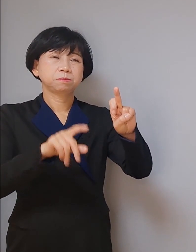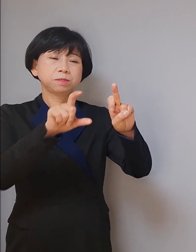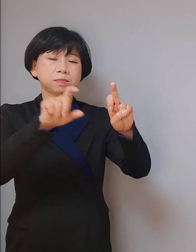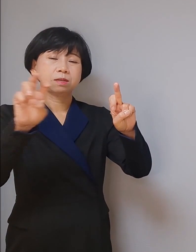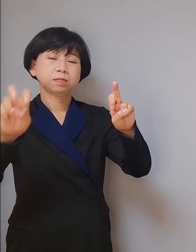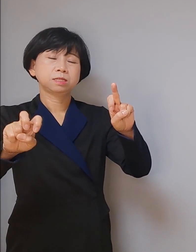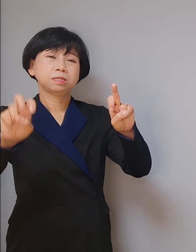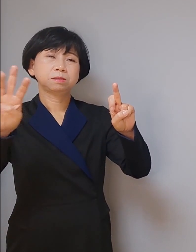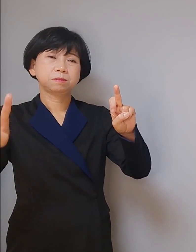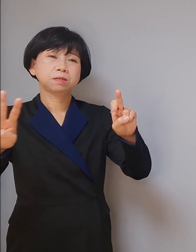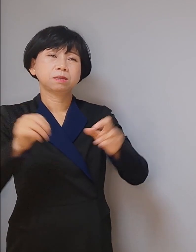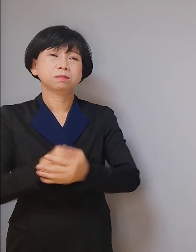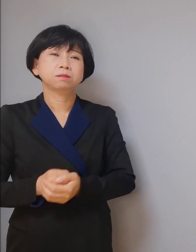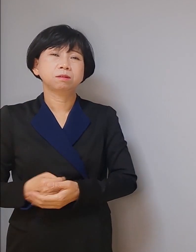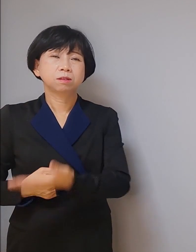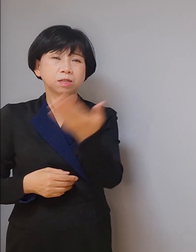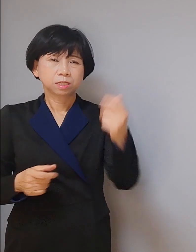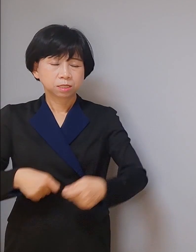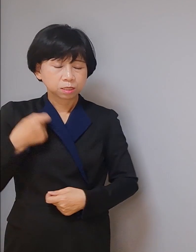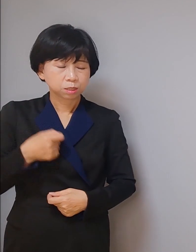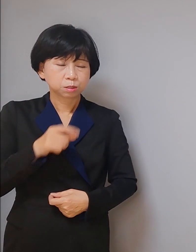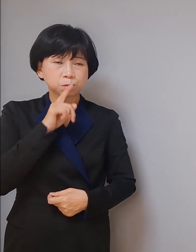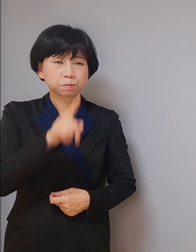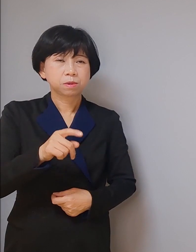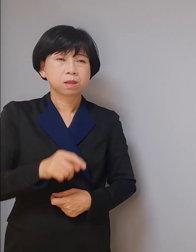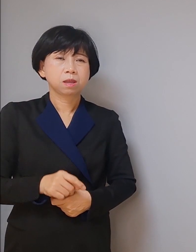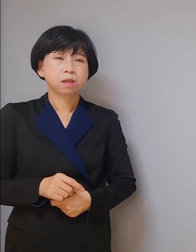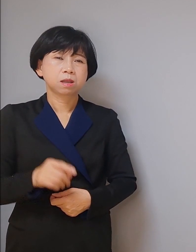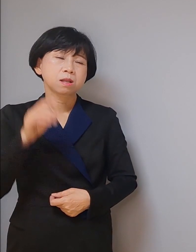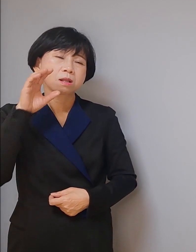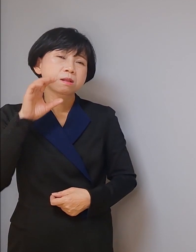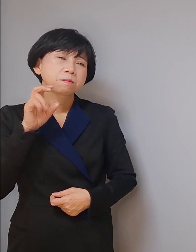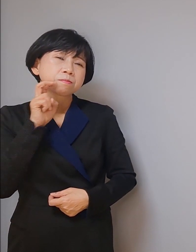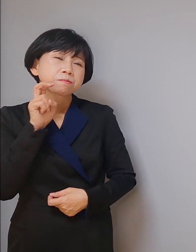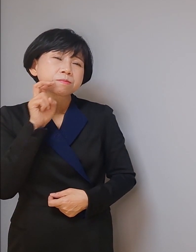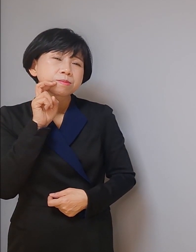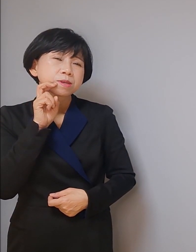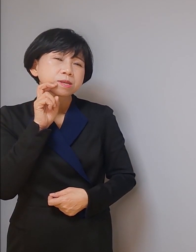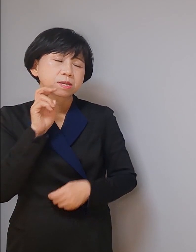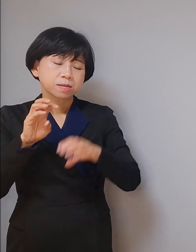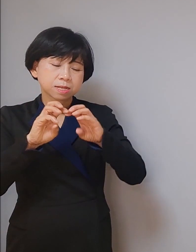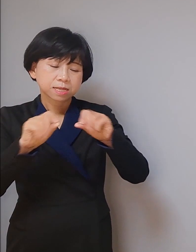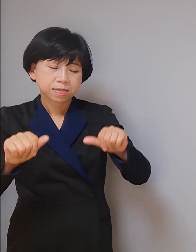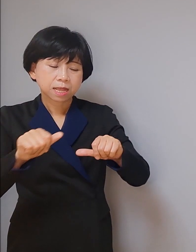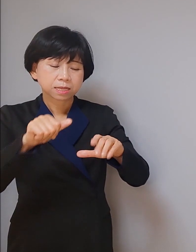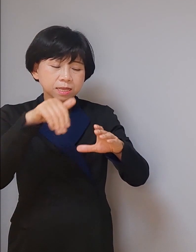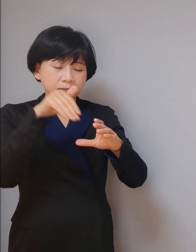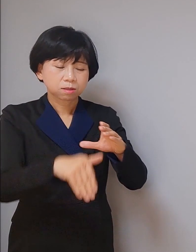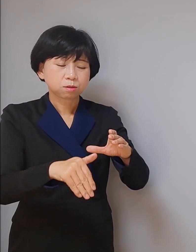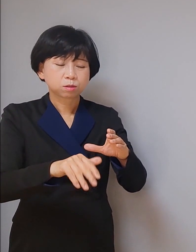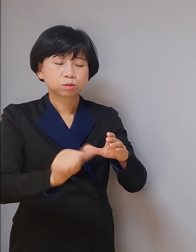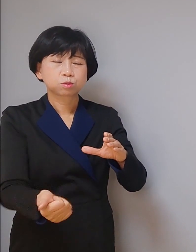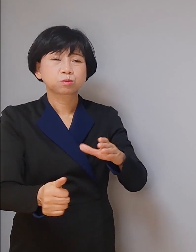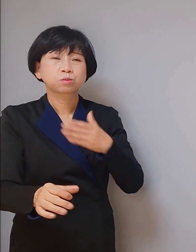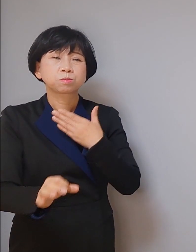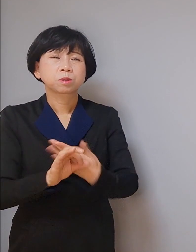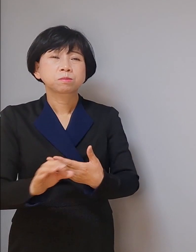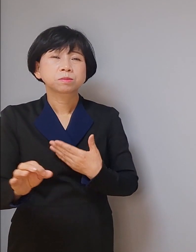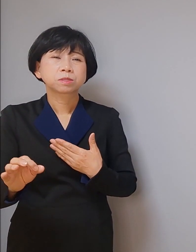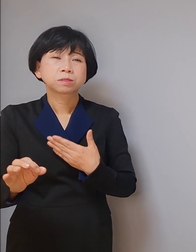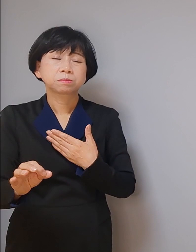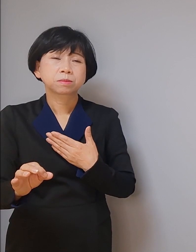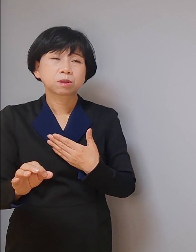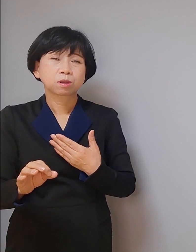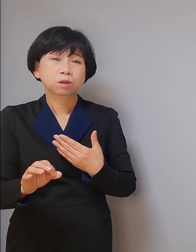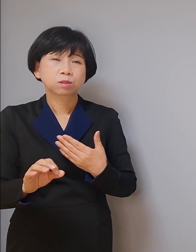진실로 진실로 너희에게 이르노니 한 알의 밀이 땅에 떨어져 죽지 아니하면 한 알 그대로 있고 죽으면 많은